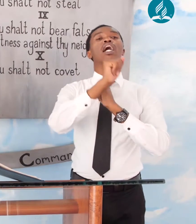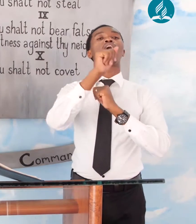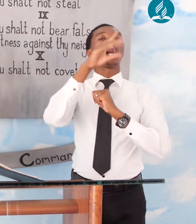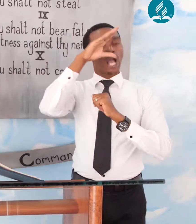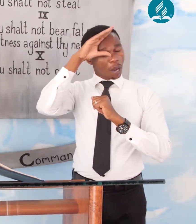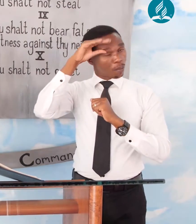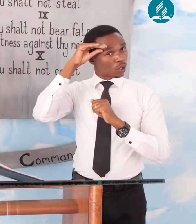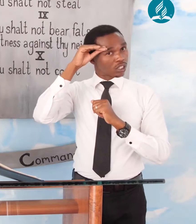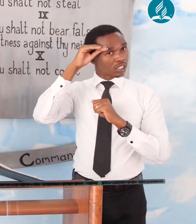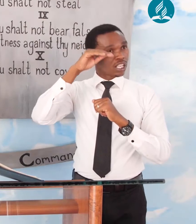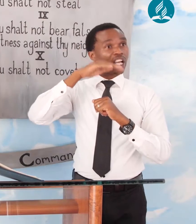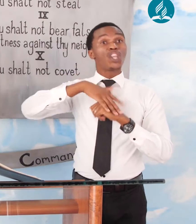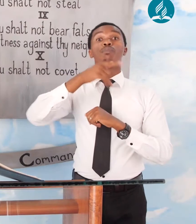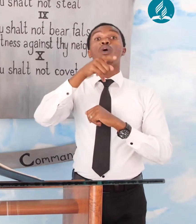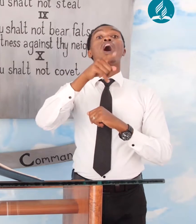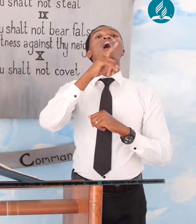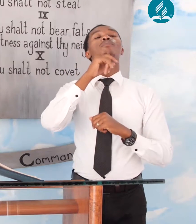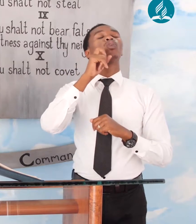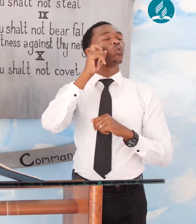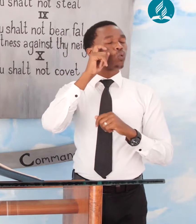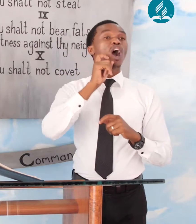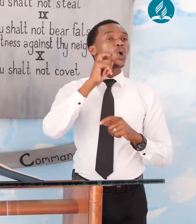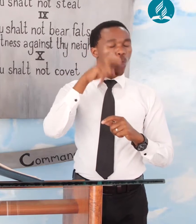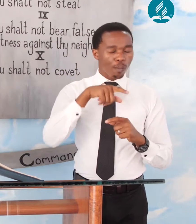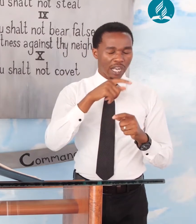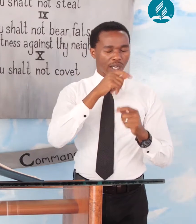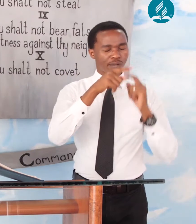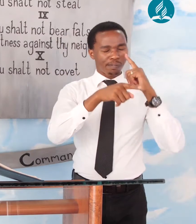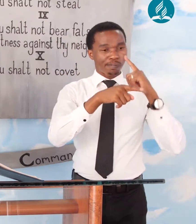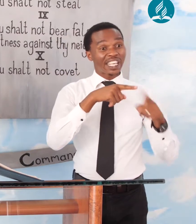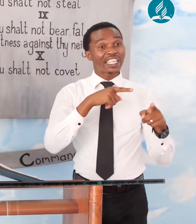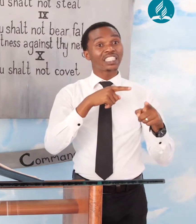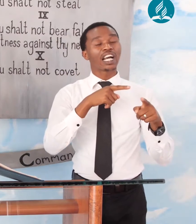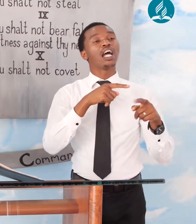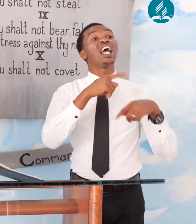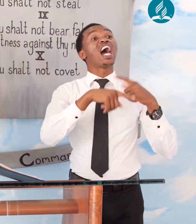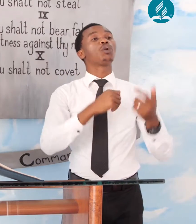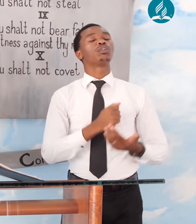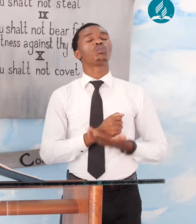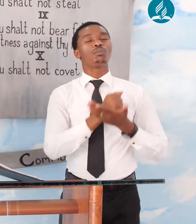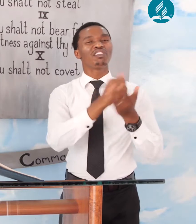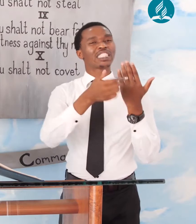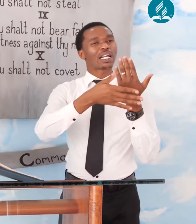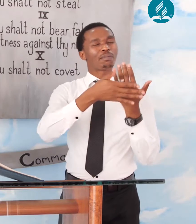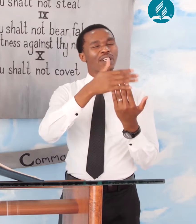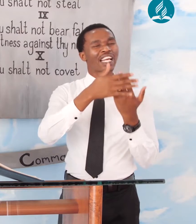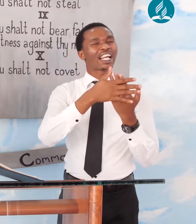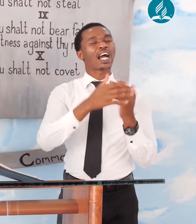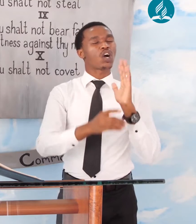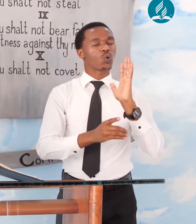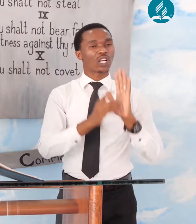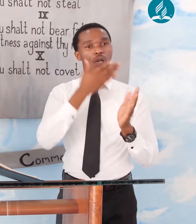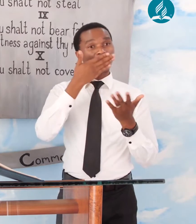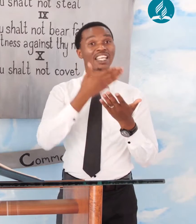uwarugamije warufite gahunda yo kumwica abari w'umurera kandi ikirushijeho gutangaza mu